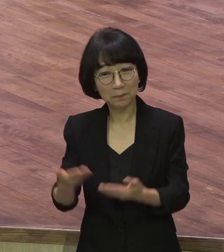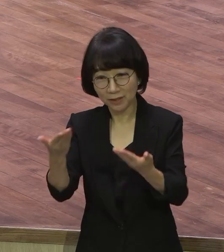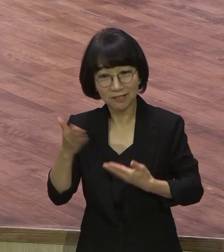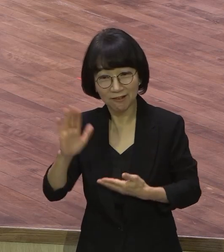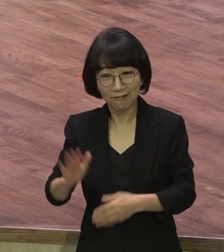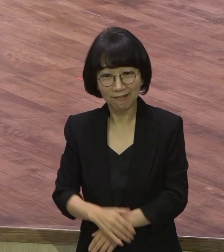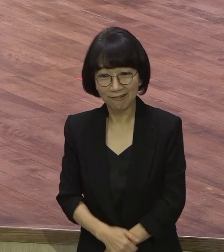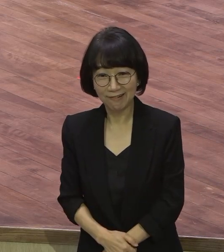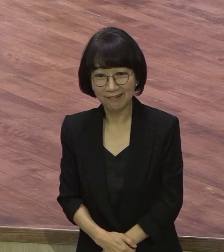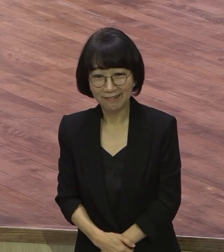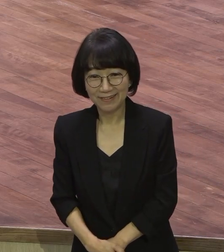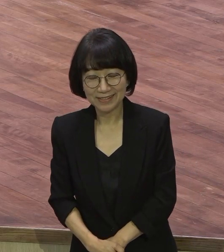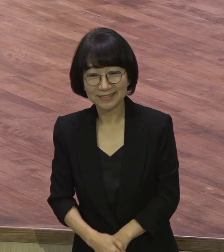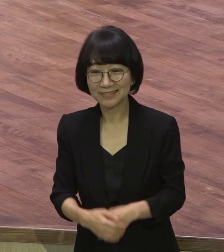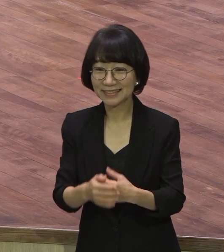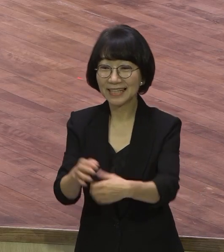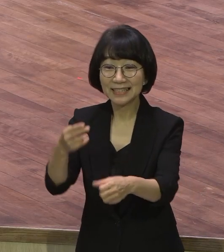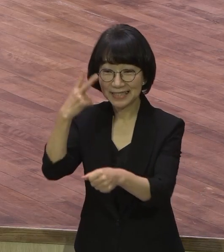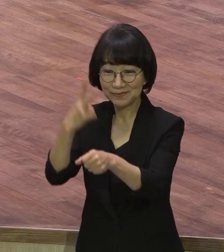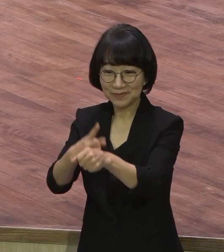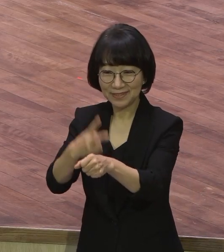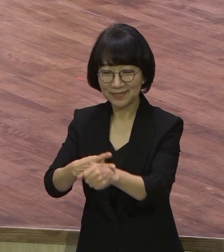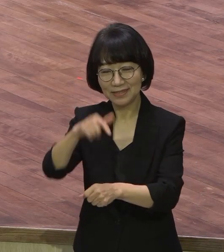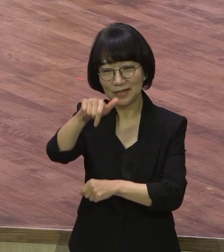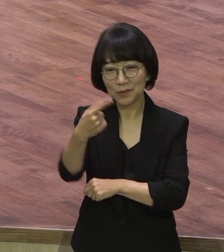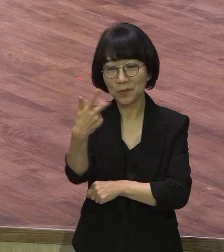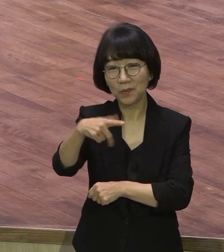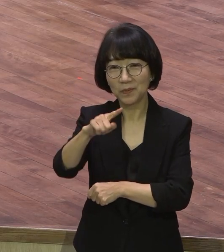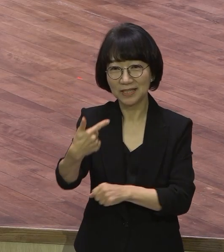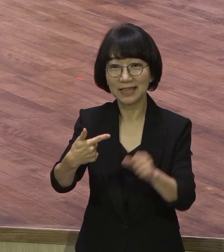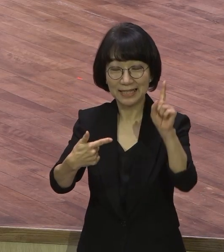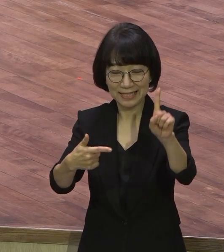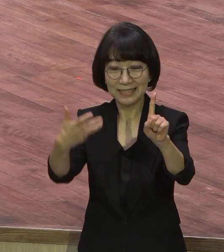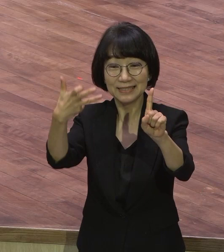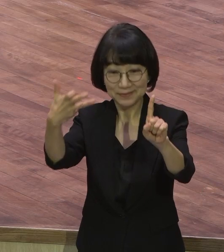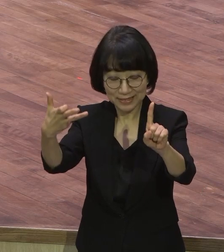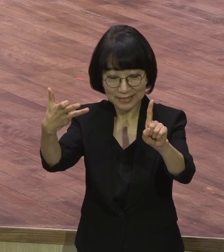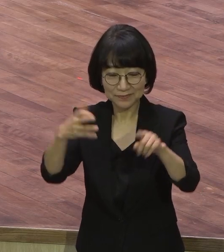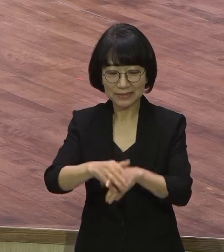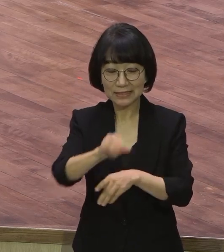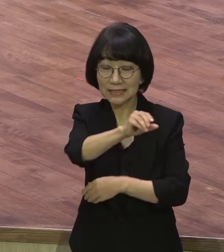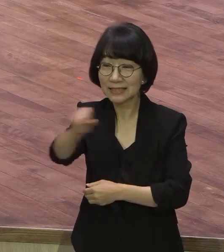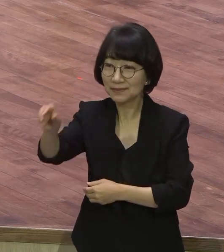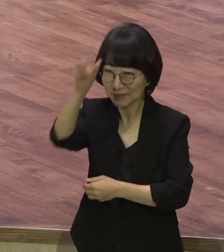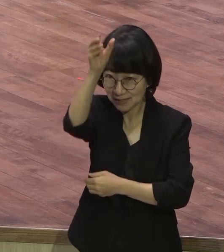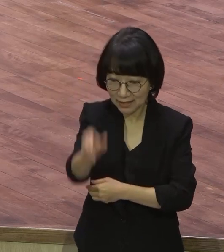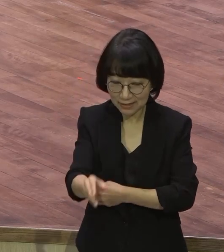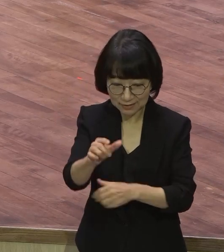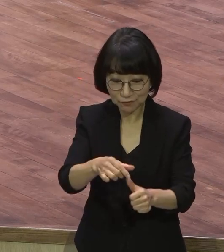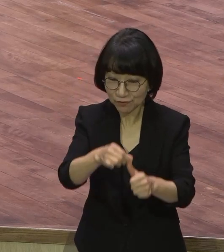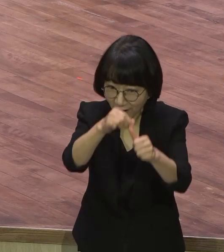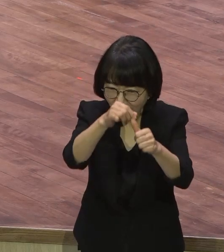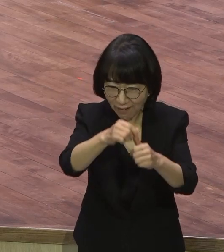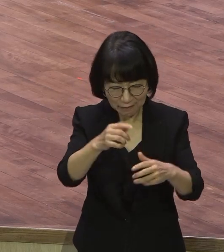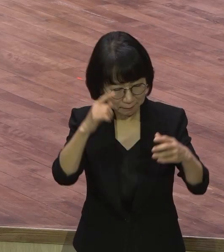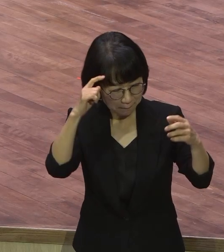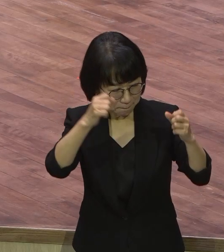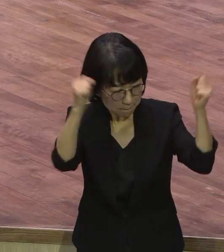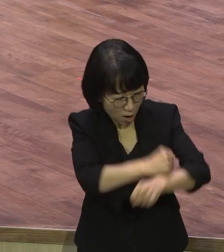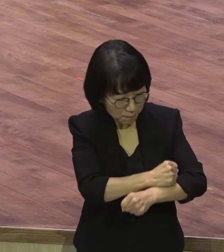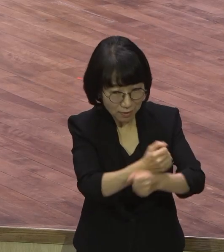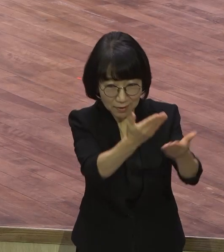그래서 사도 바울은 고름돈서 1장 18절에 이렇게 밝힙니다. 십자가의 도가 멸망하는